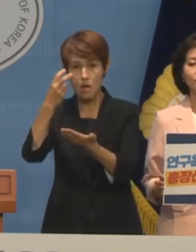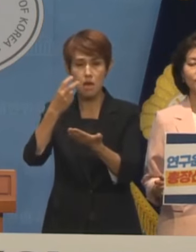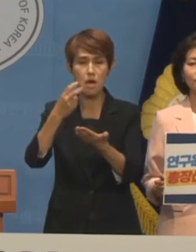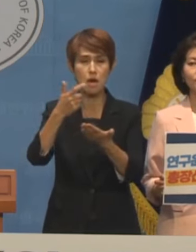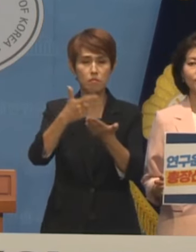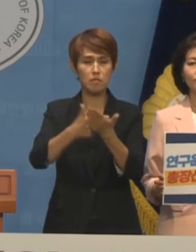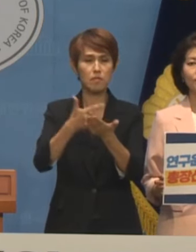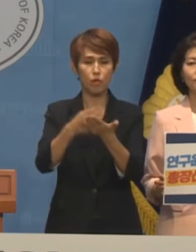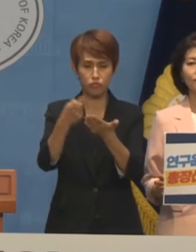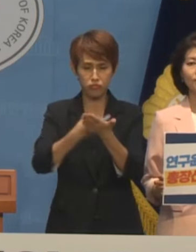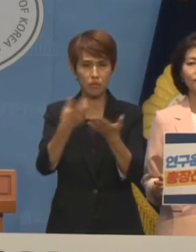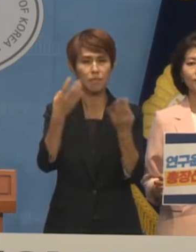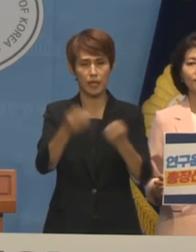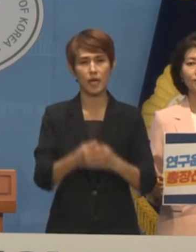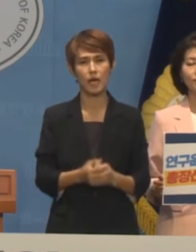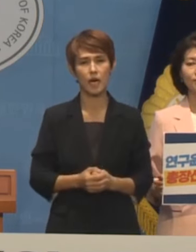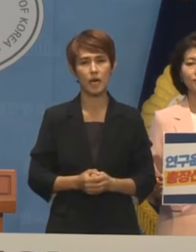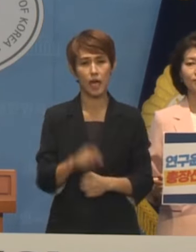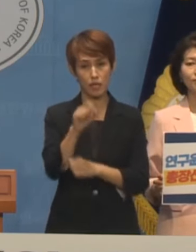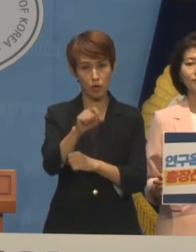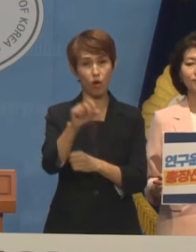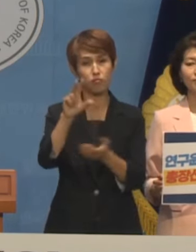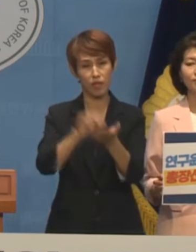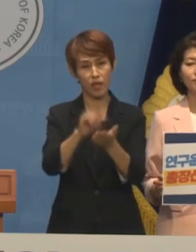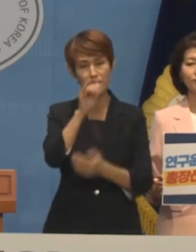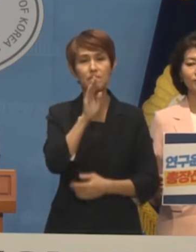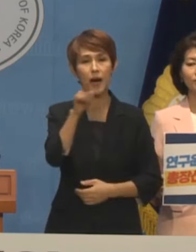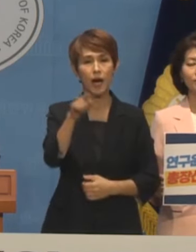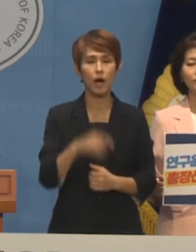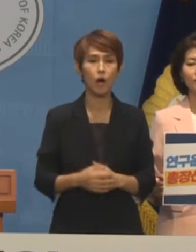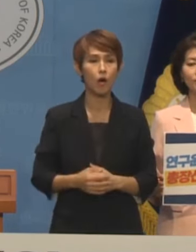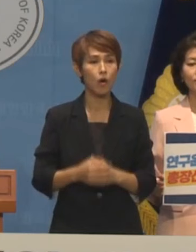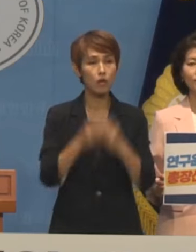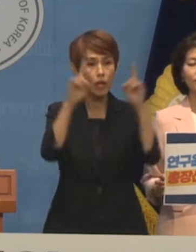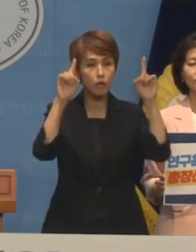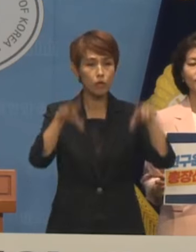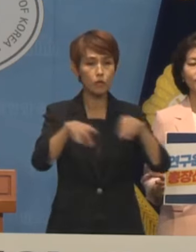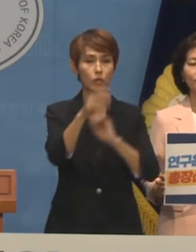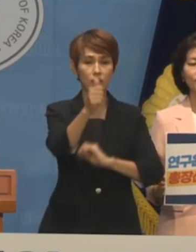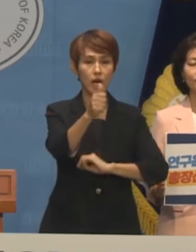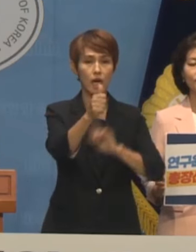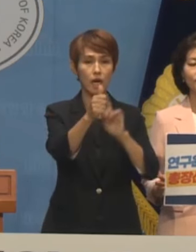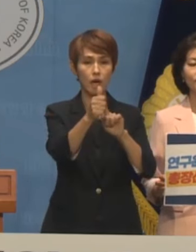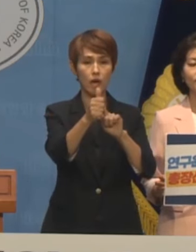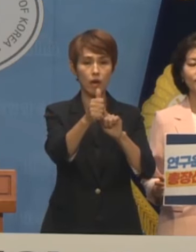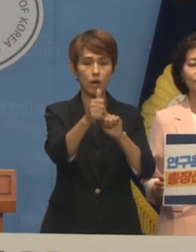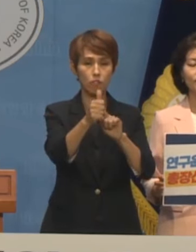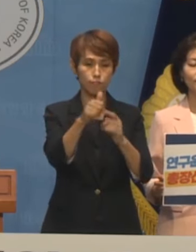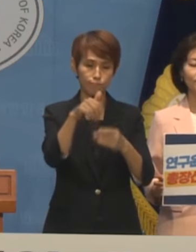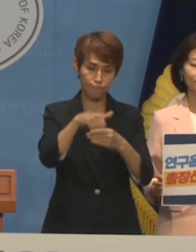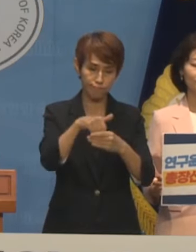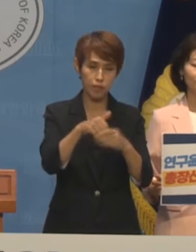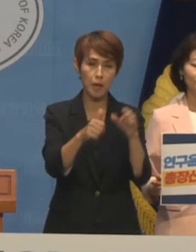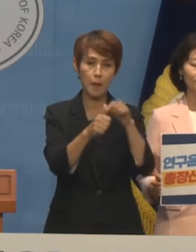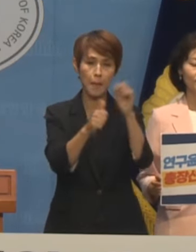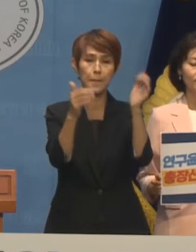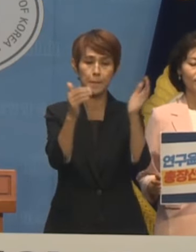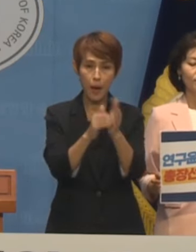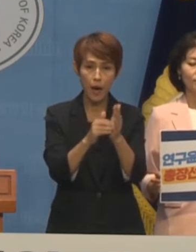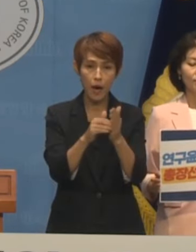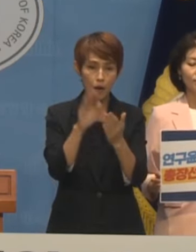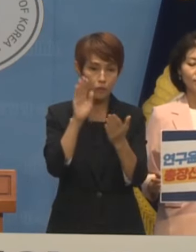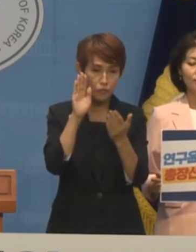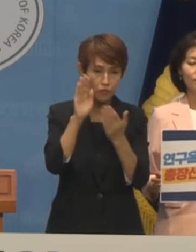교원 행정력의 부족이라고 봐줄 수가 있습니다. 또한 어느 대학에서 총장을 정상적인 절차를 통해 선출해놓고 얼마 안